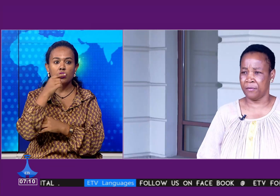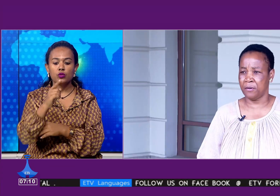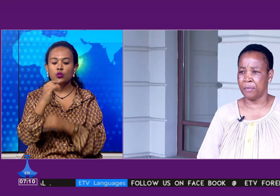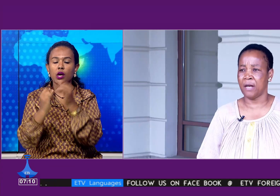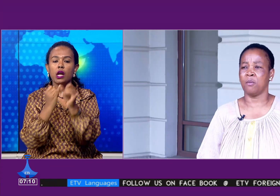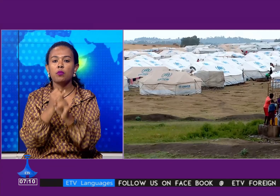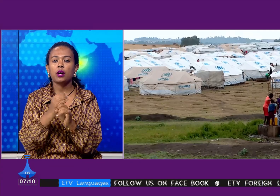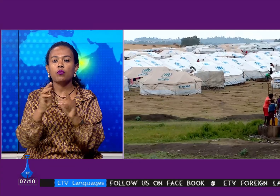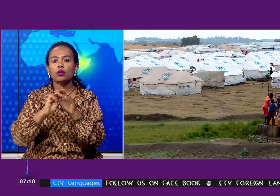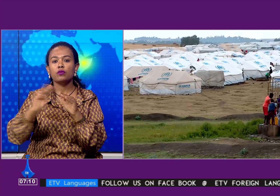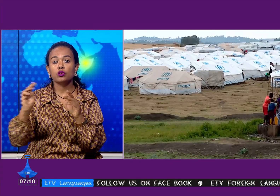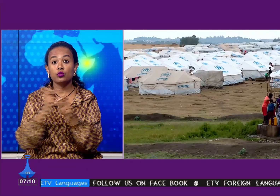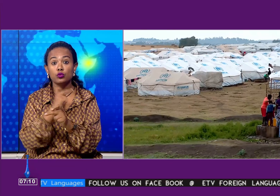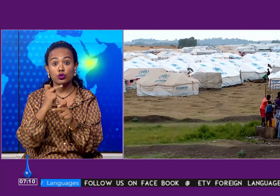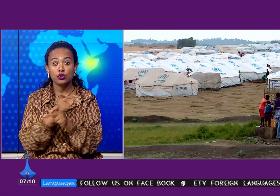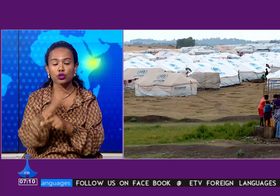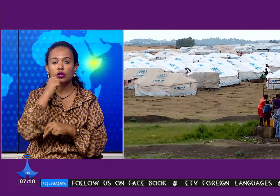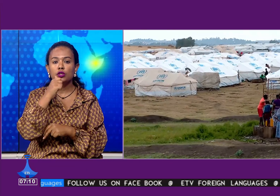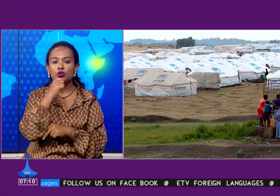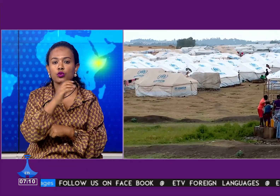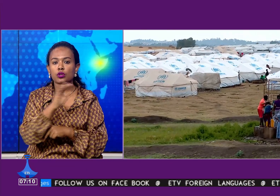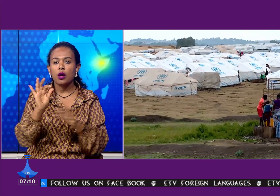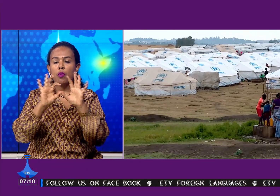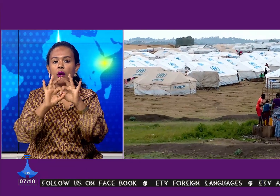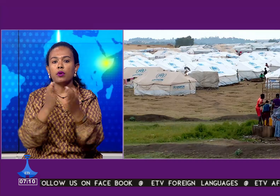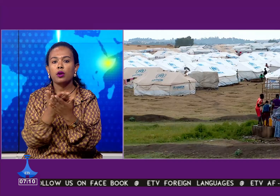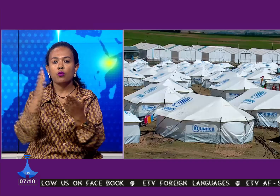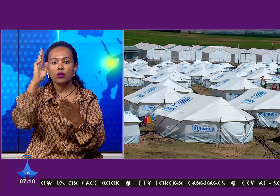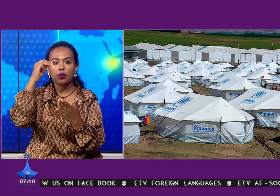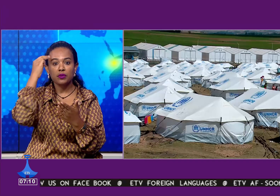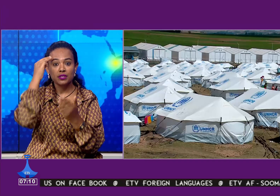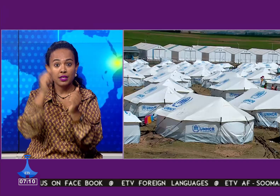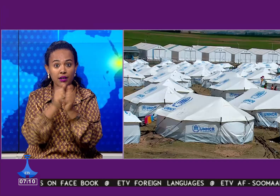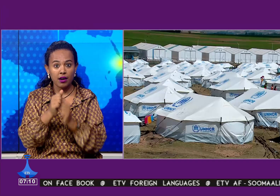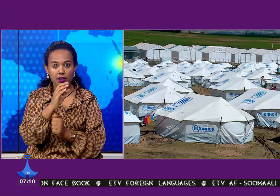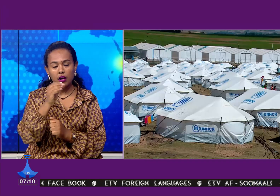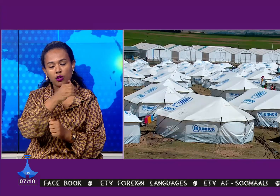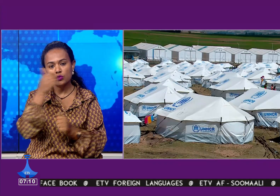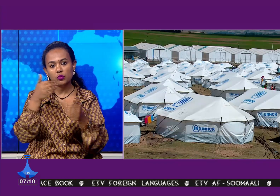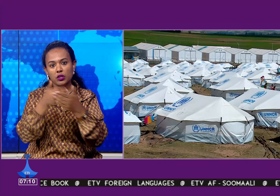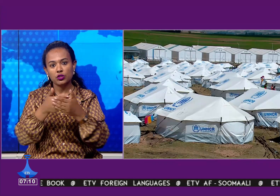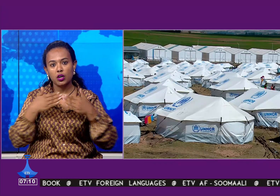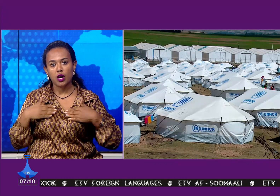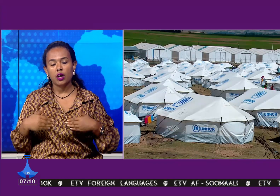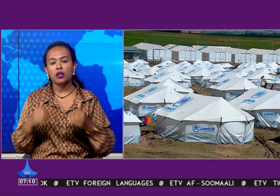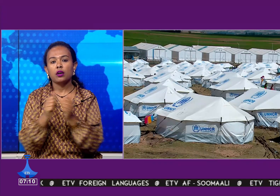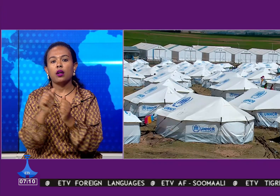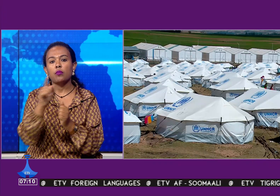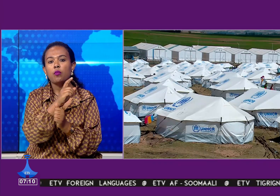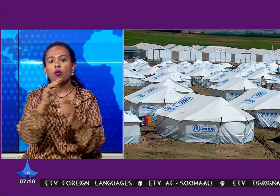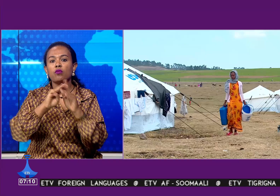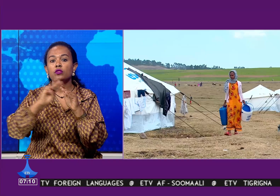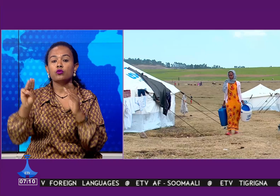አቀፉ የፍልሰተኞች ድርጅት ከሴቶችና ማህበራዊ ጉዳይ ሚኒስቴር ጋርና ከሌሎች ባለድርሻ አካላት ጋር በመሆን